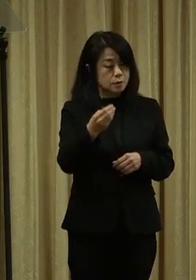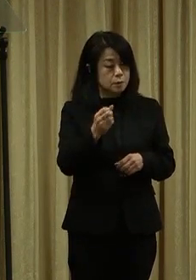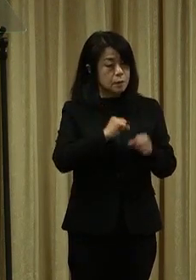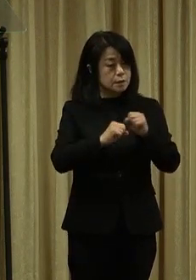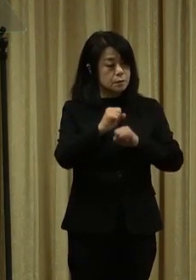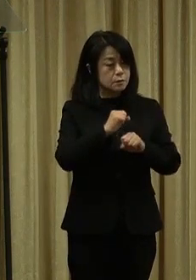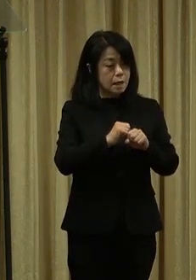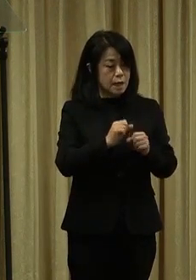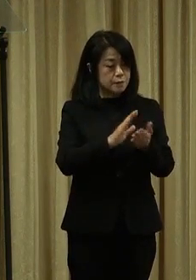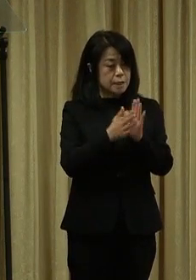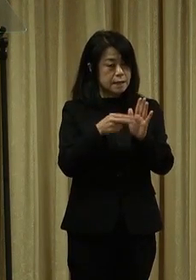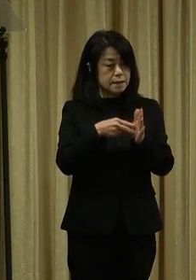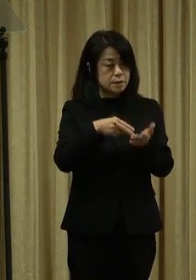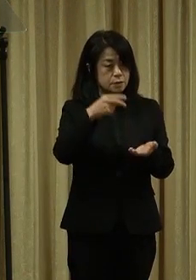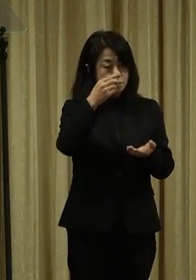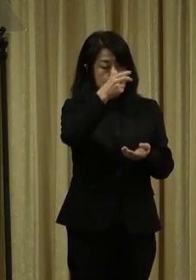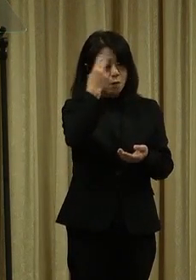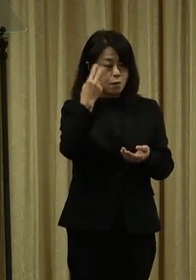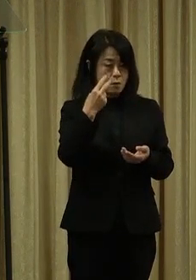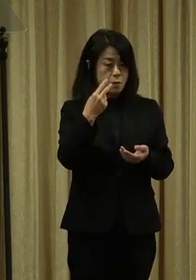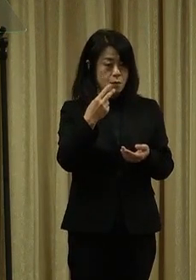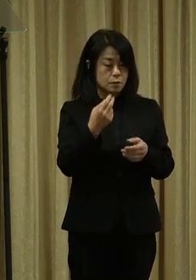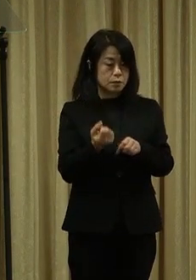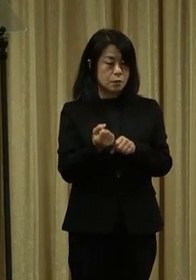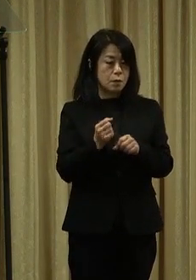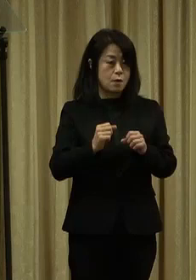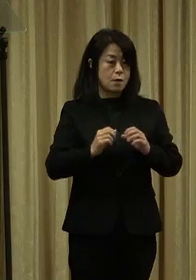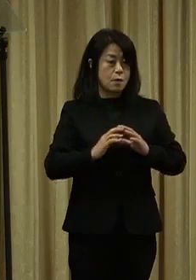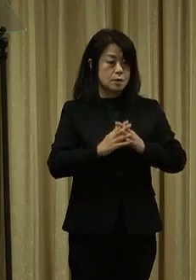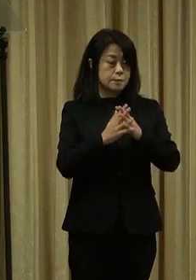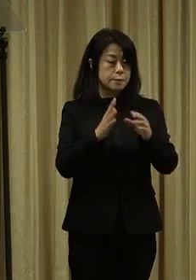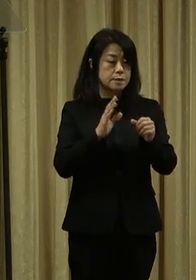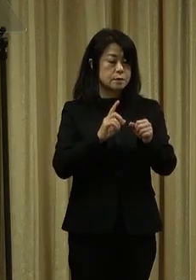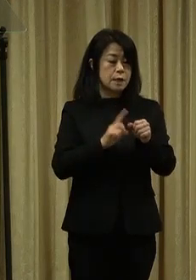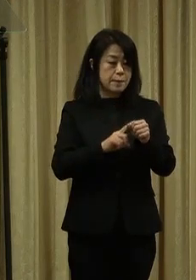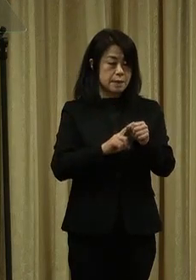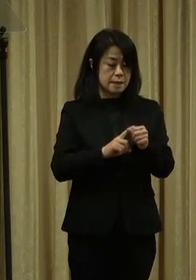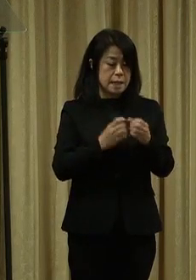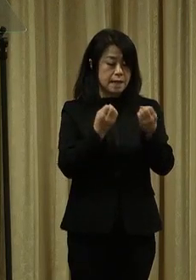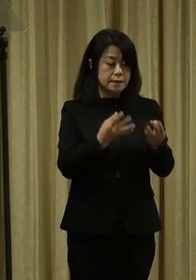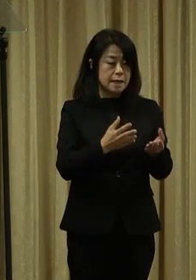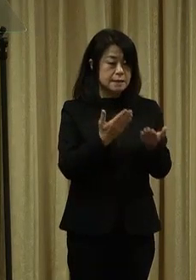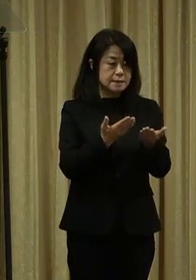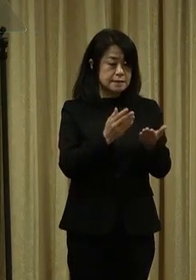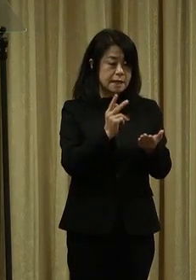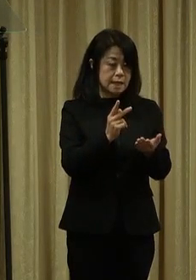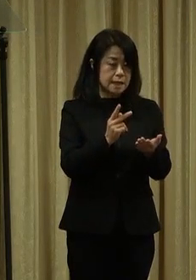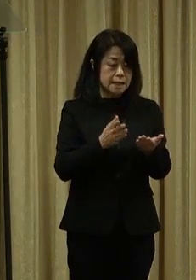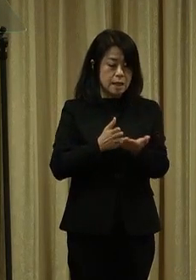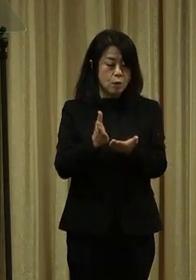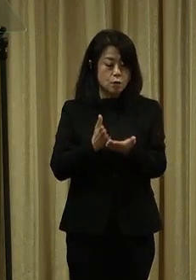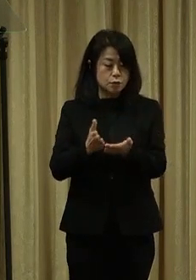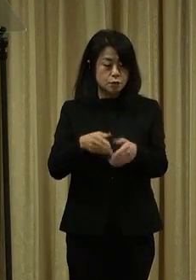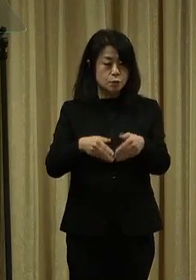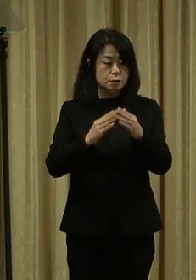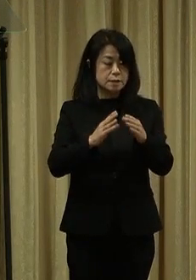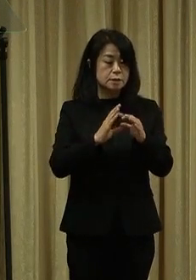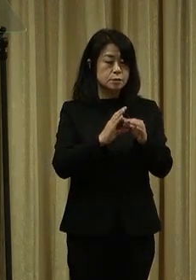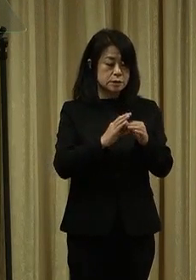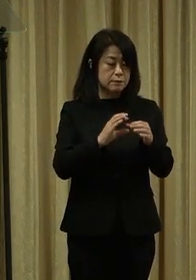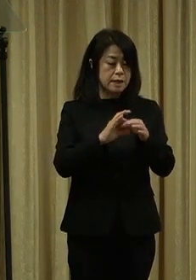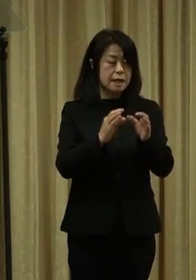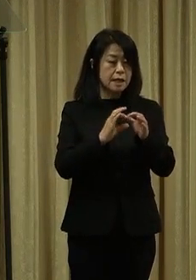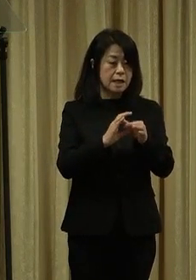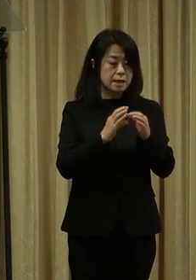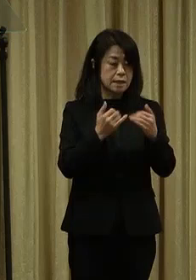立高校の整備に向けて再編に関する基本的な方針や新たな学科やコースの設置などについて関係者を交